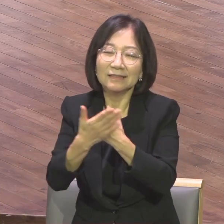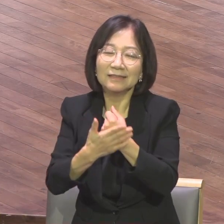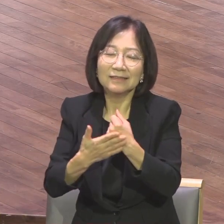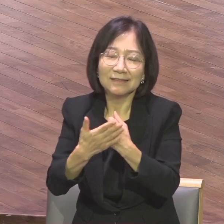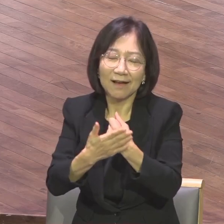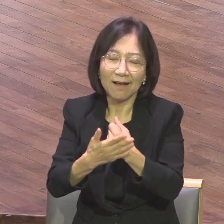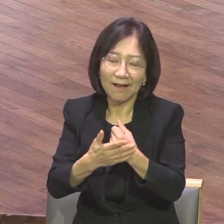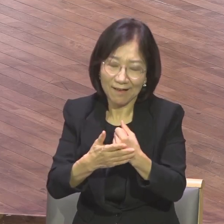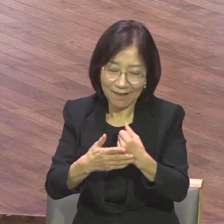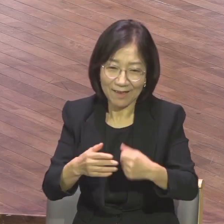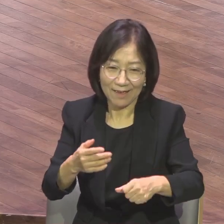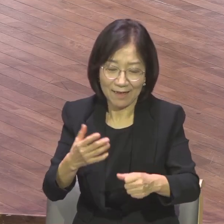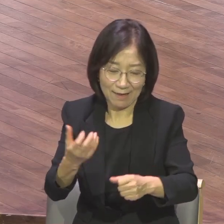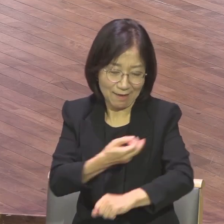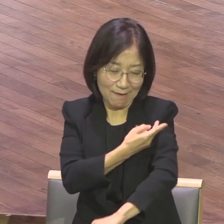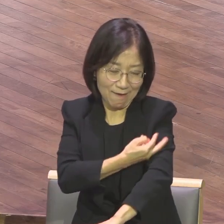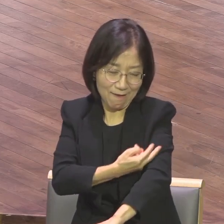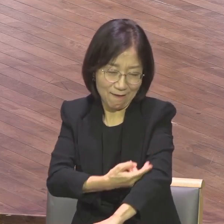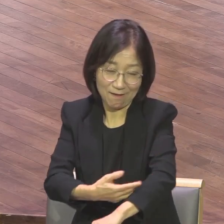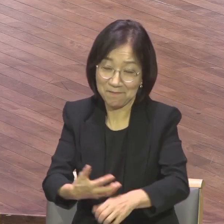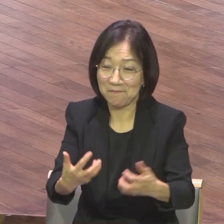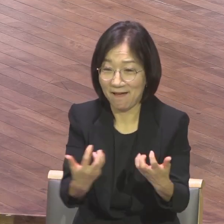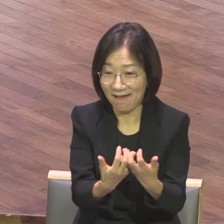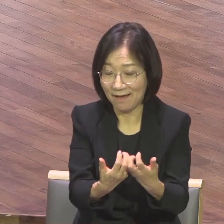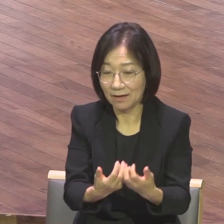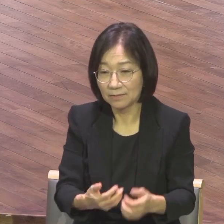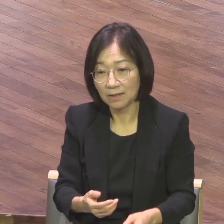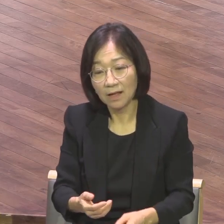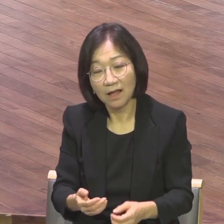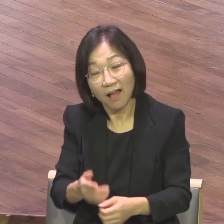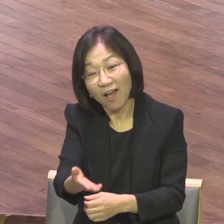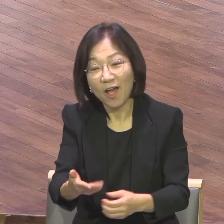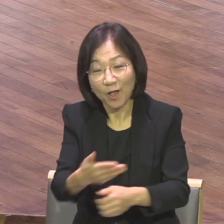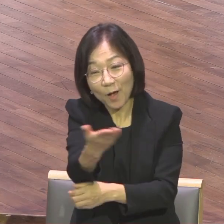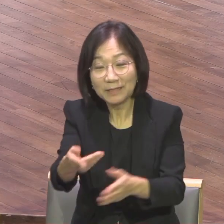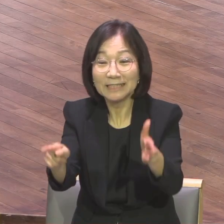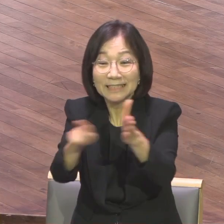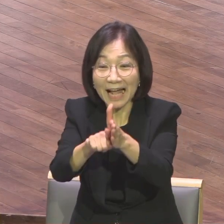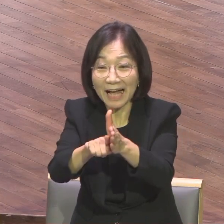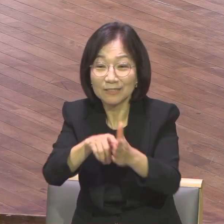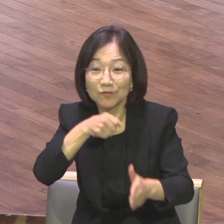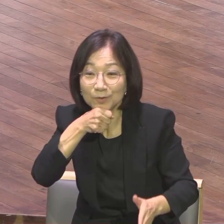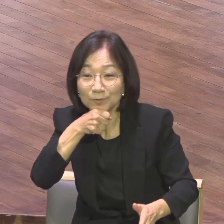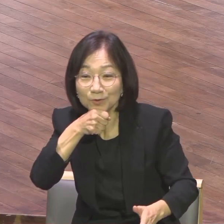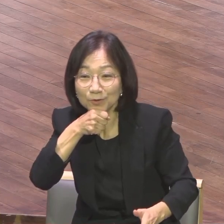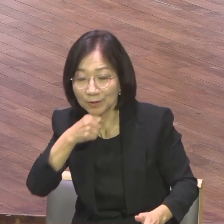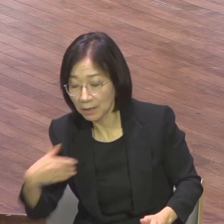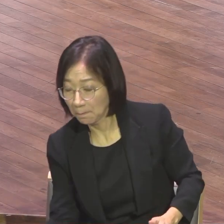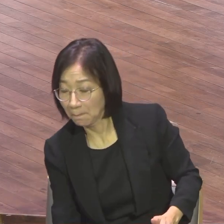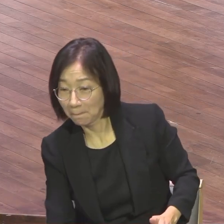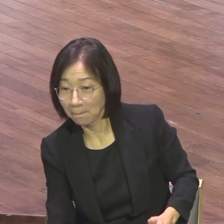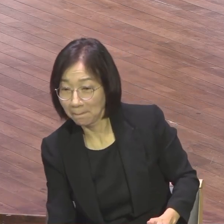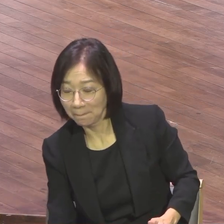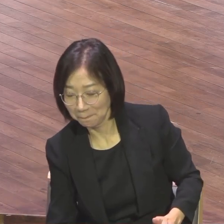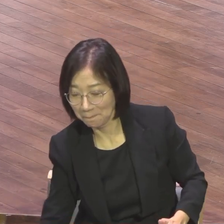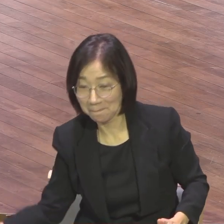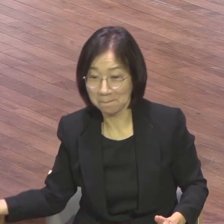신앙이 있고 무릎 신앙이 있고 허리 신앙이 있고 가슴 신앙이 있어요. 신앙이라고 다 같은 게